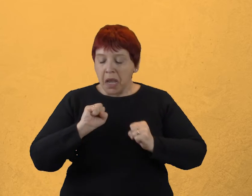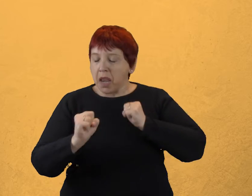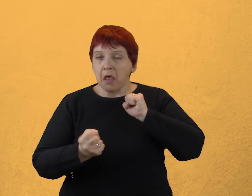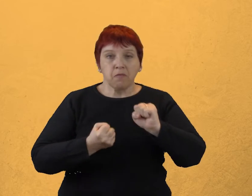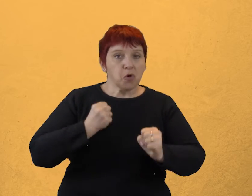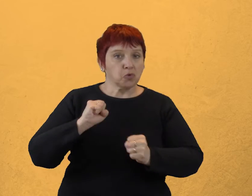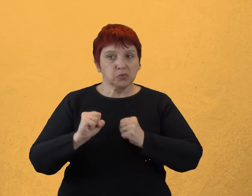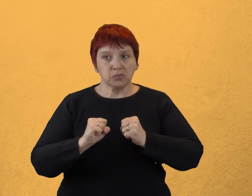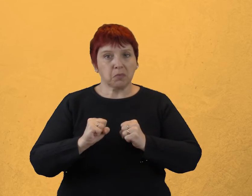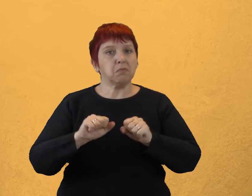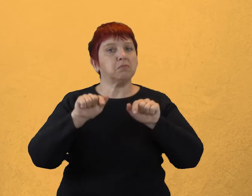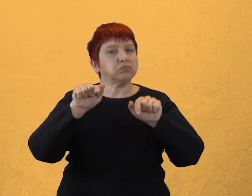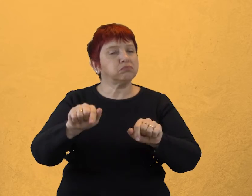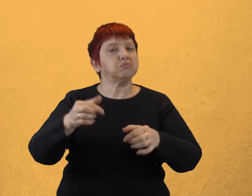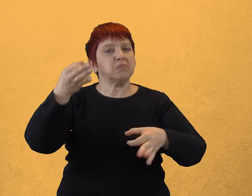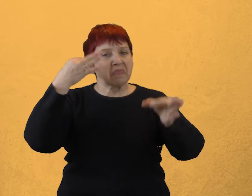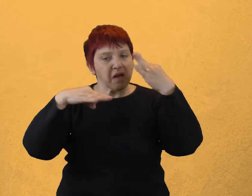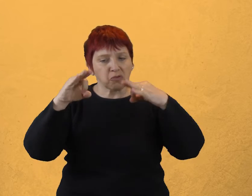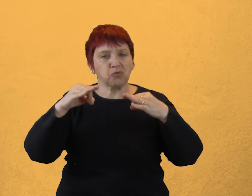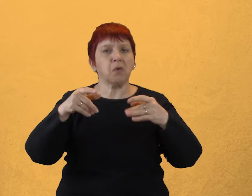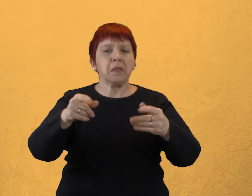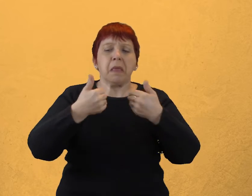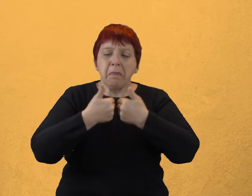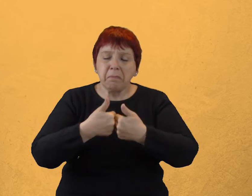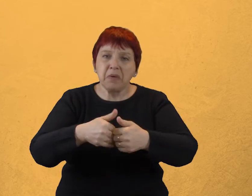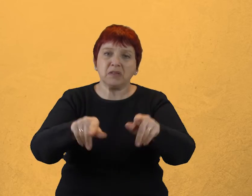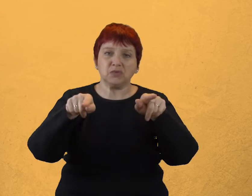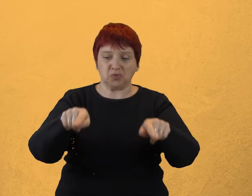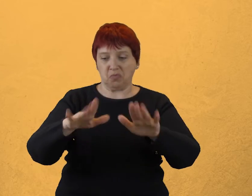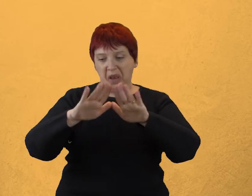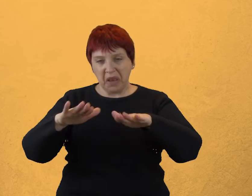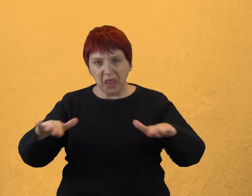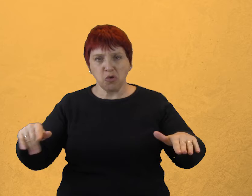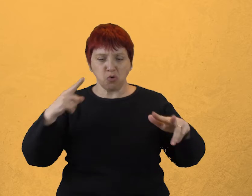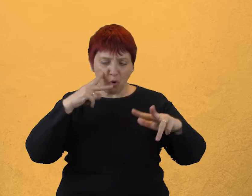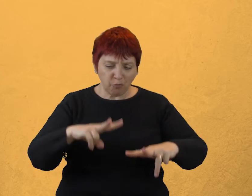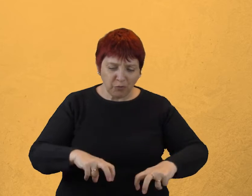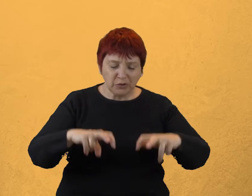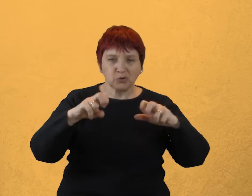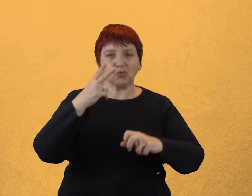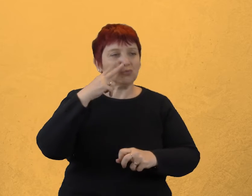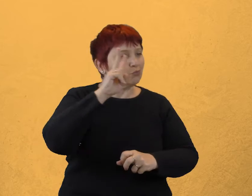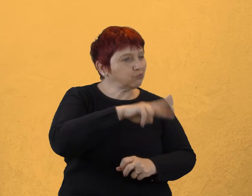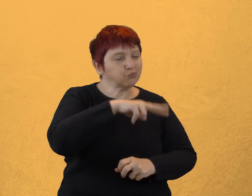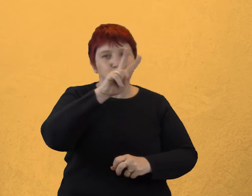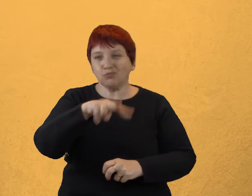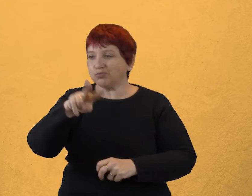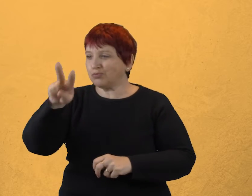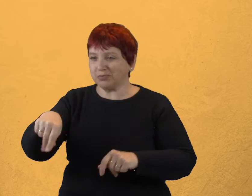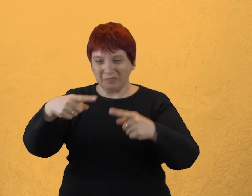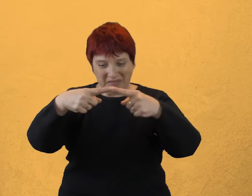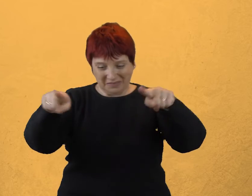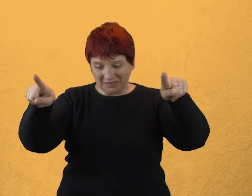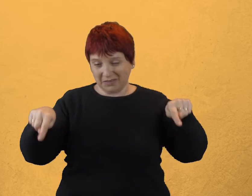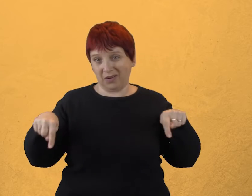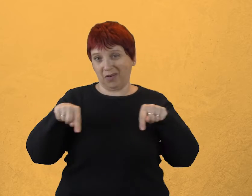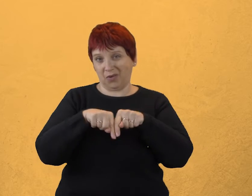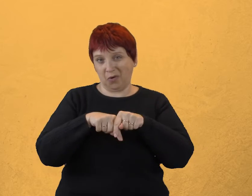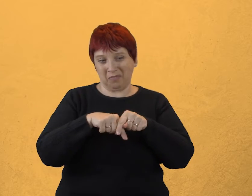obra comenzó como estaba previsto. Los niños investigadores fuimos recorriendo distintos rincones del escenario. En